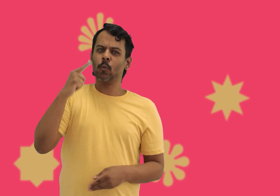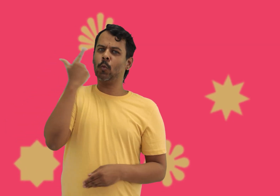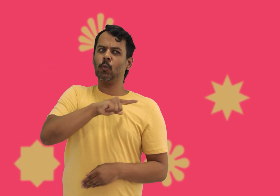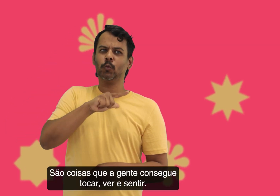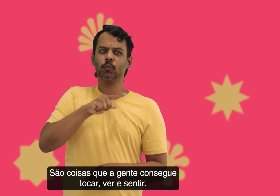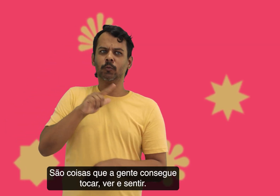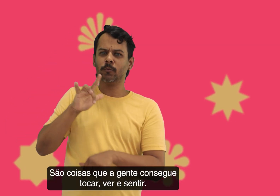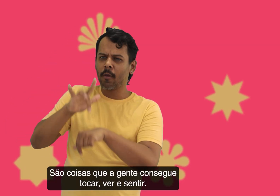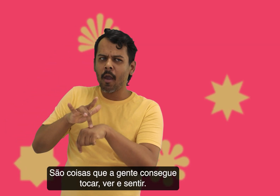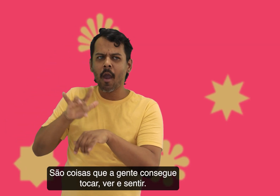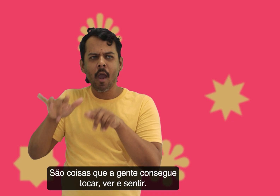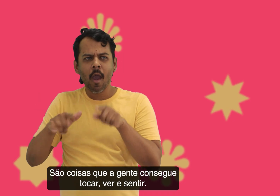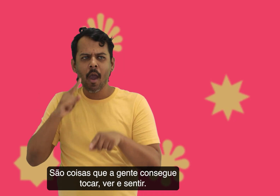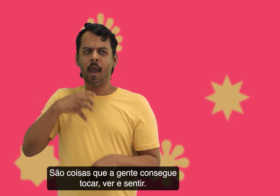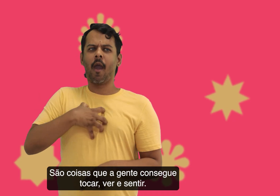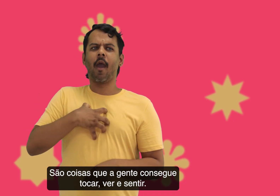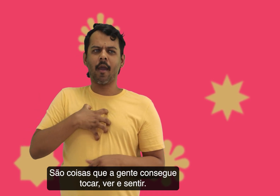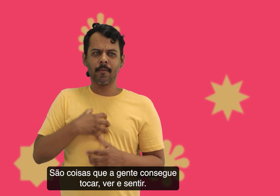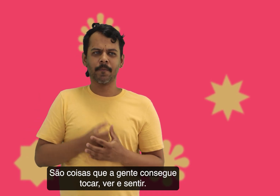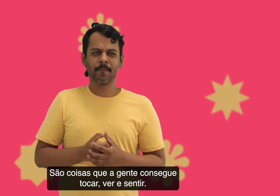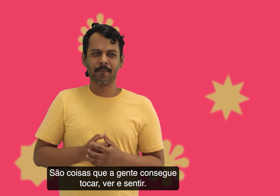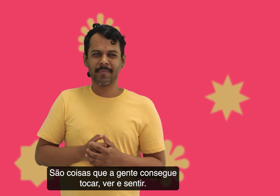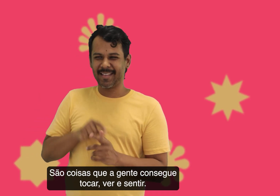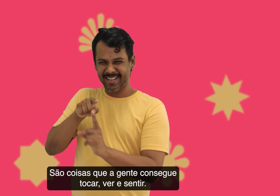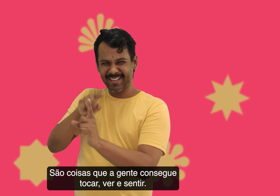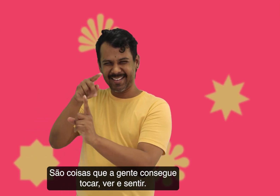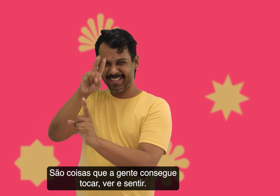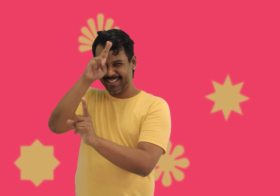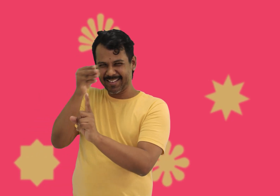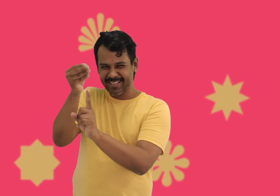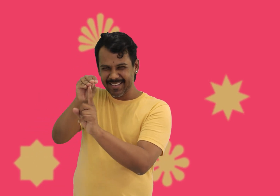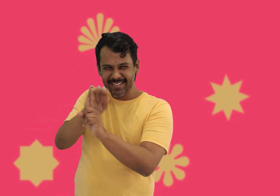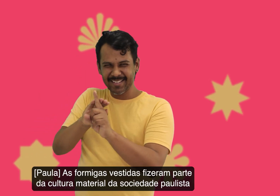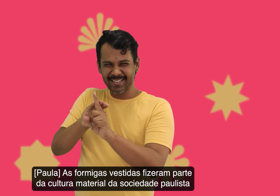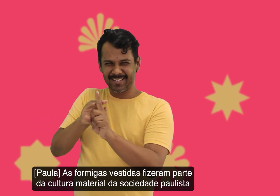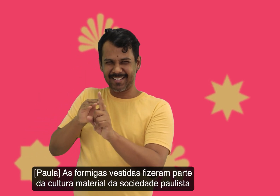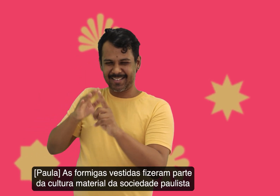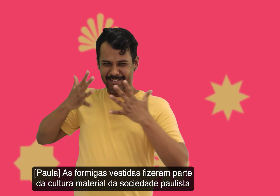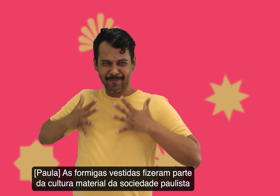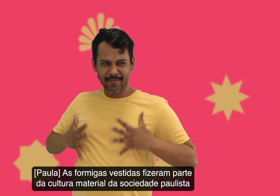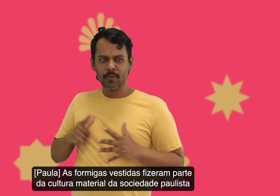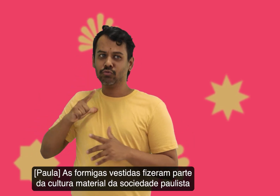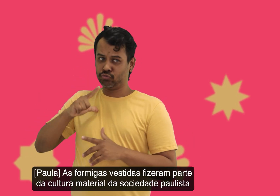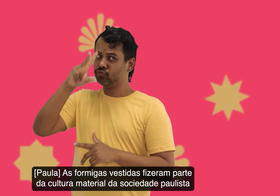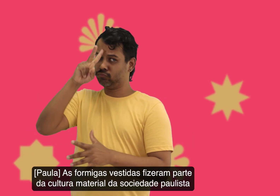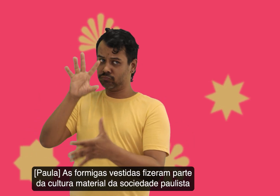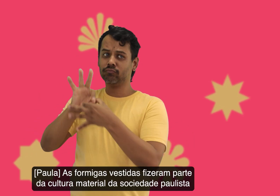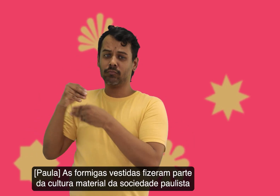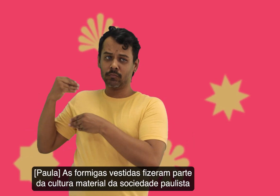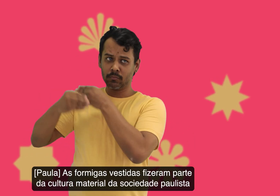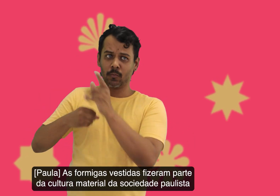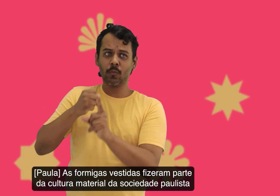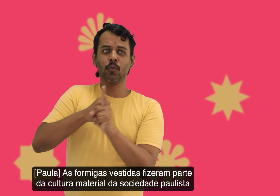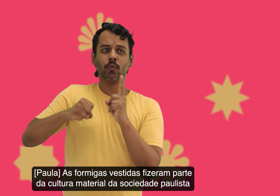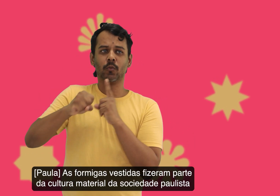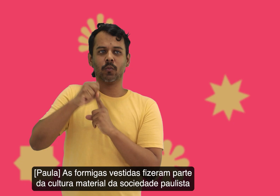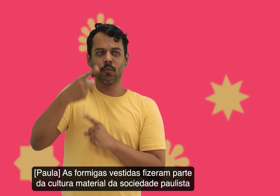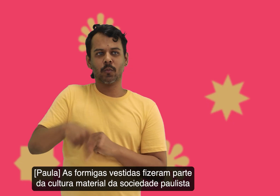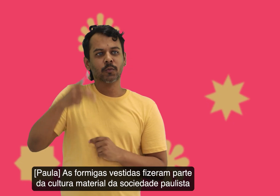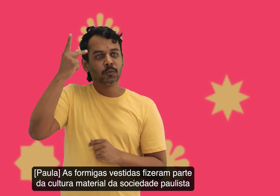sociedade. São coisas que a gente consegue tocar, ver e sentir. As formigas vestidas fizeram parte da cultura material da